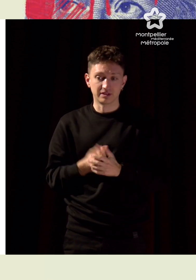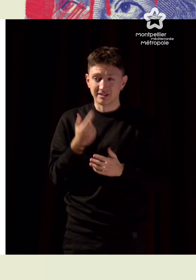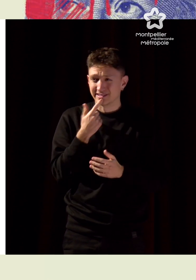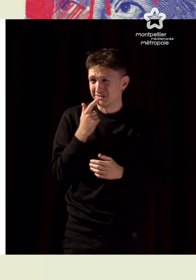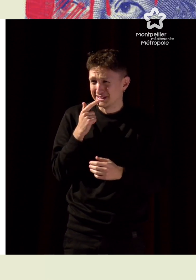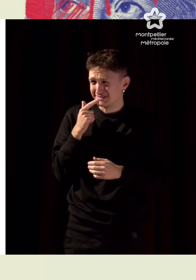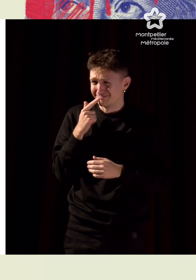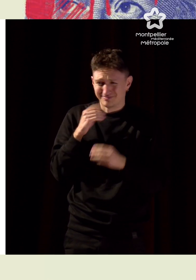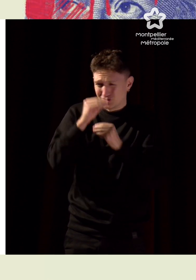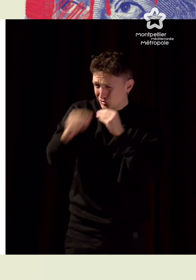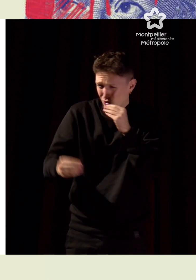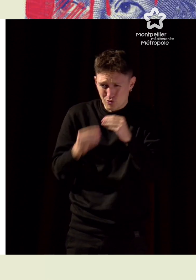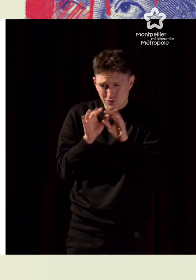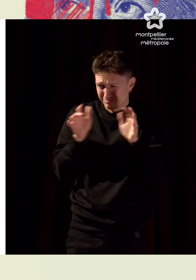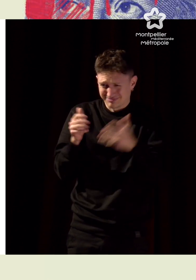est identique à